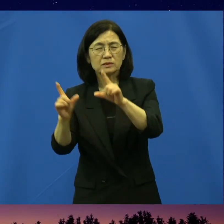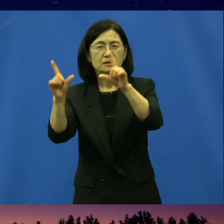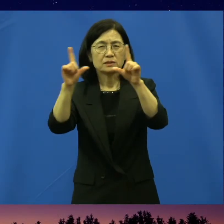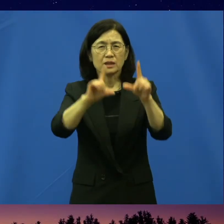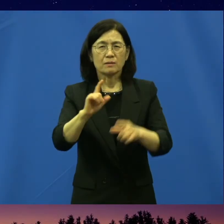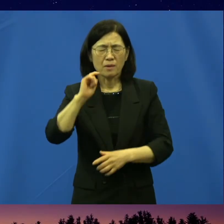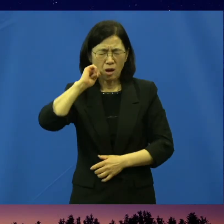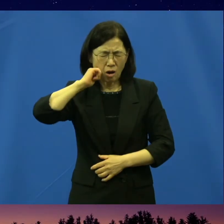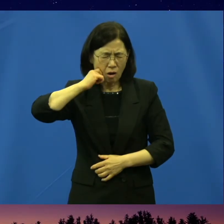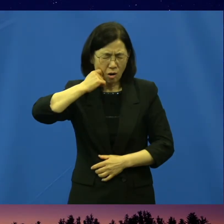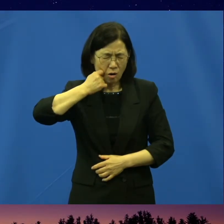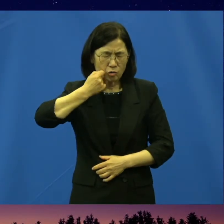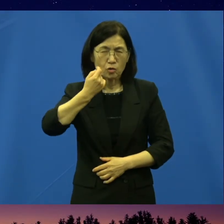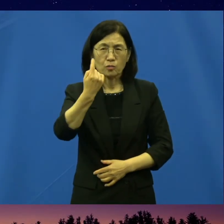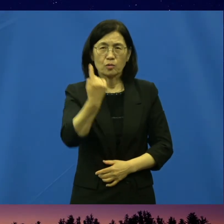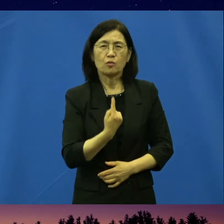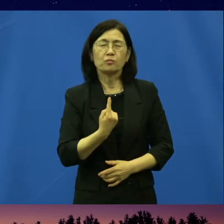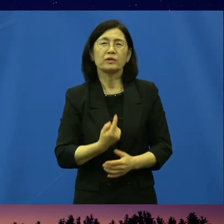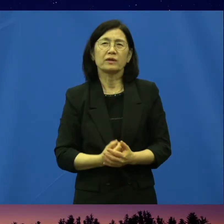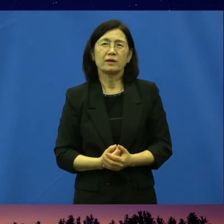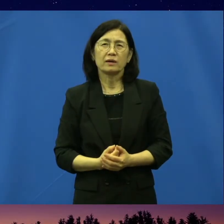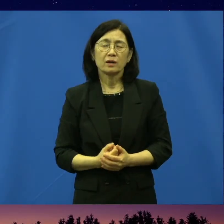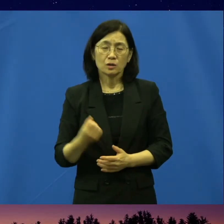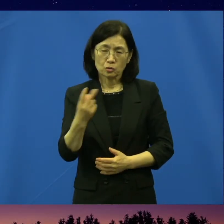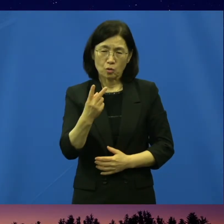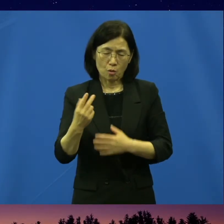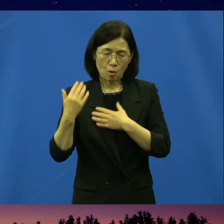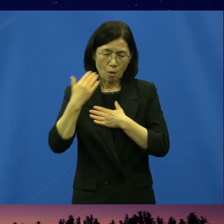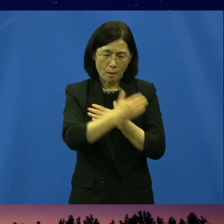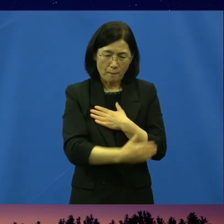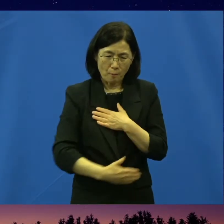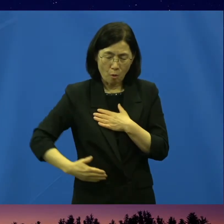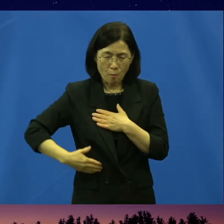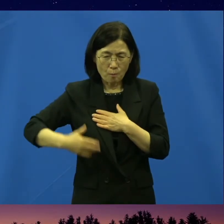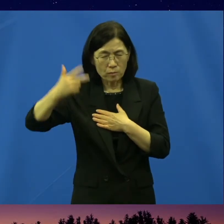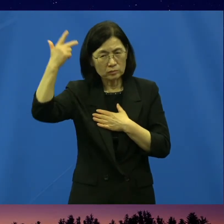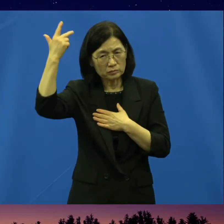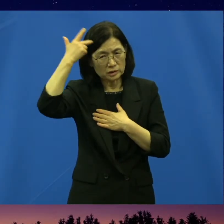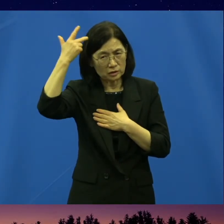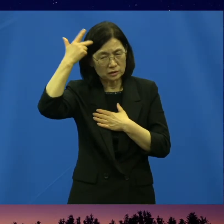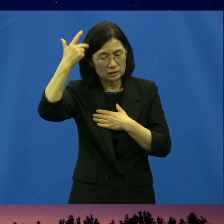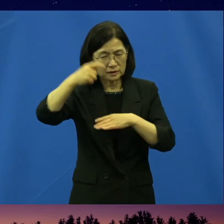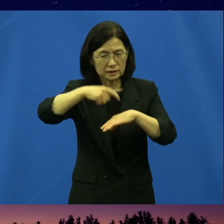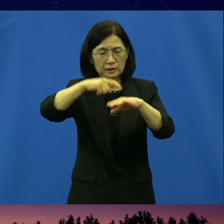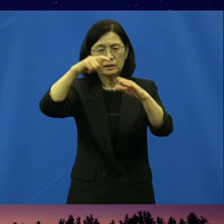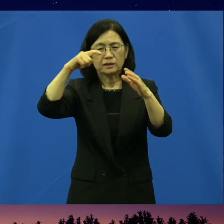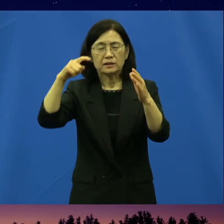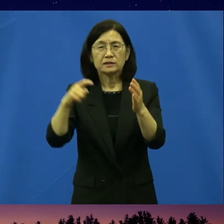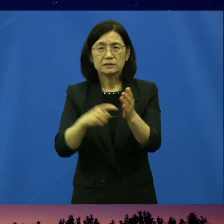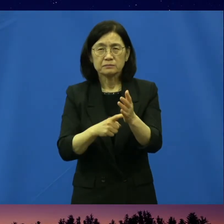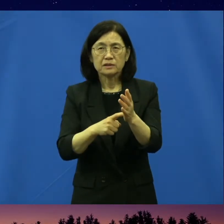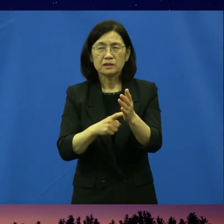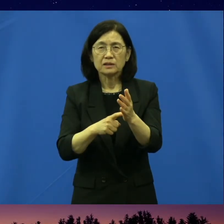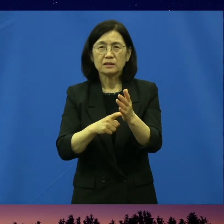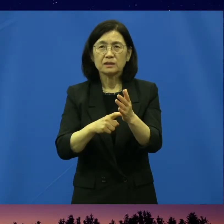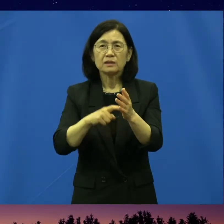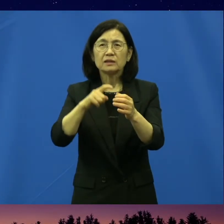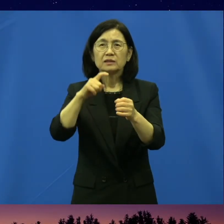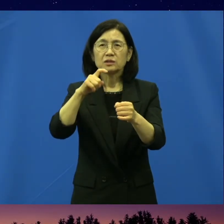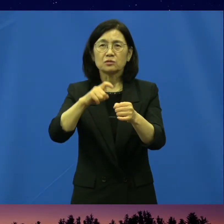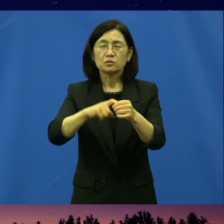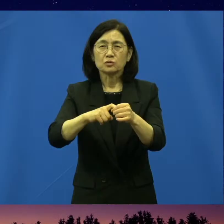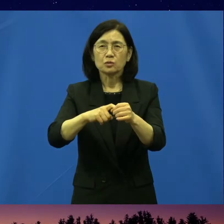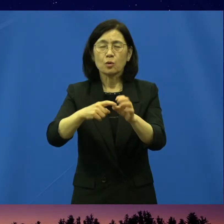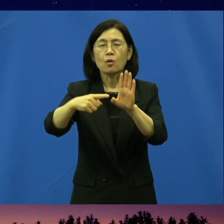되고, 신체적으로 어려움이 있을 수 있습니다. 그리고 정신적으로도 심리적으로도 부정적인 영향을 이 두려움이 끼치게